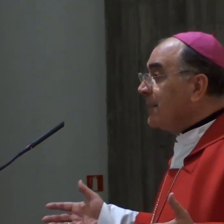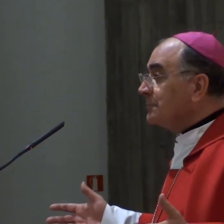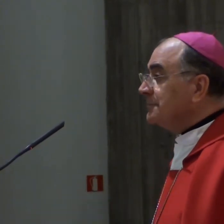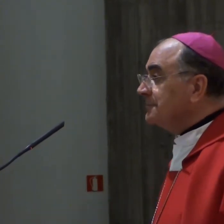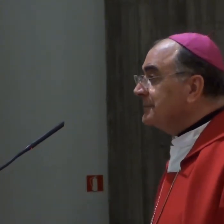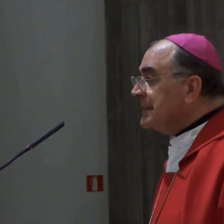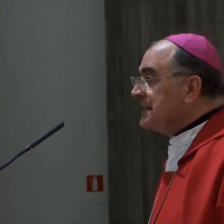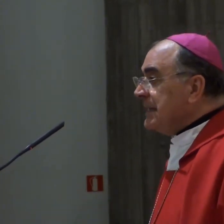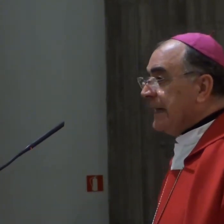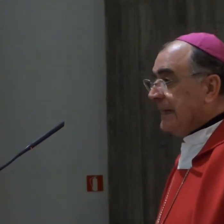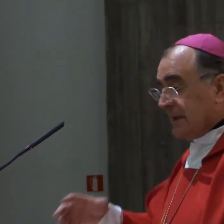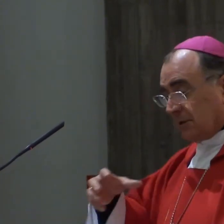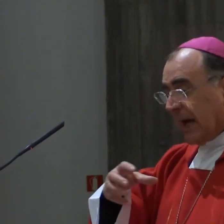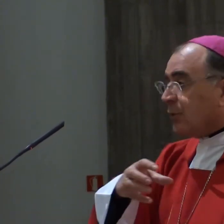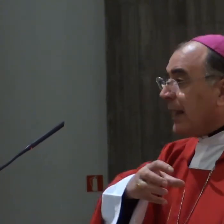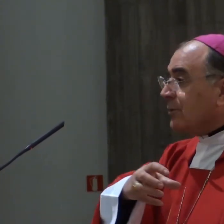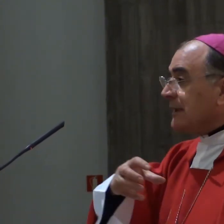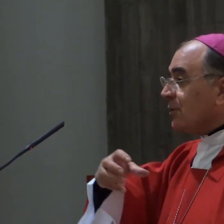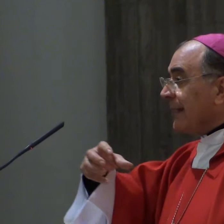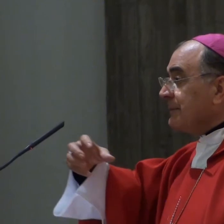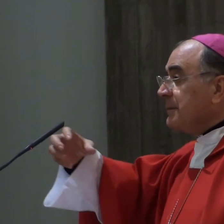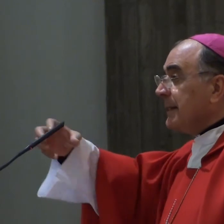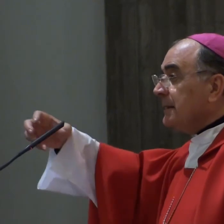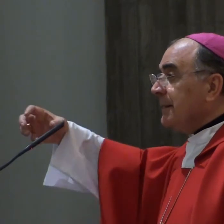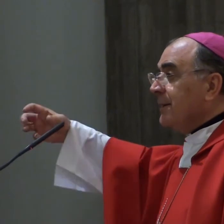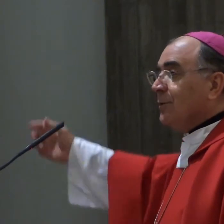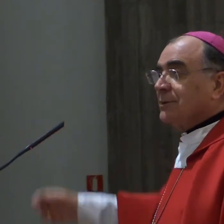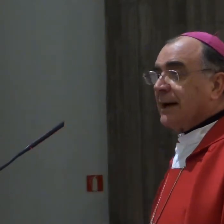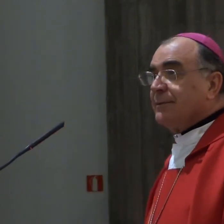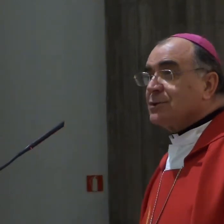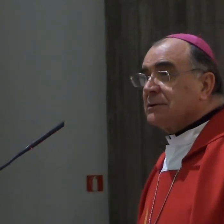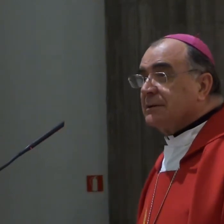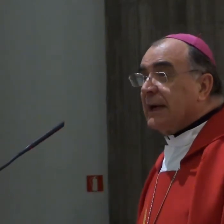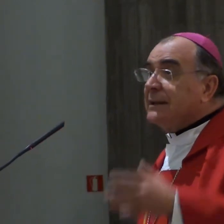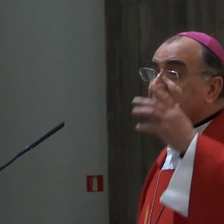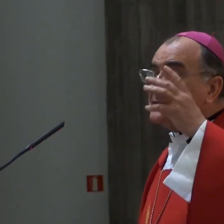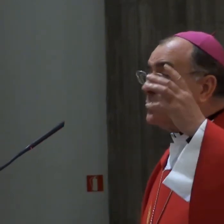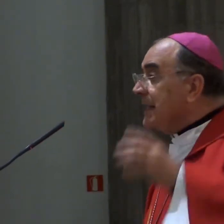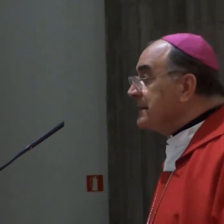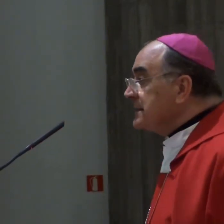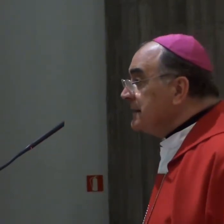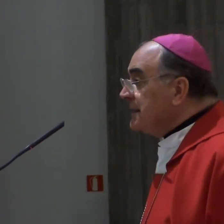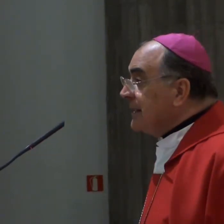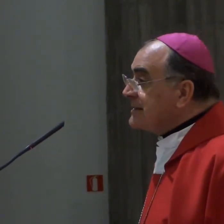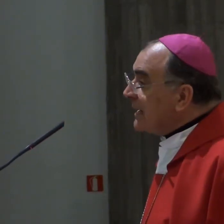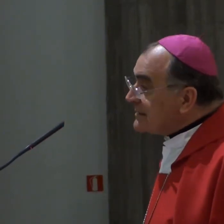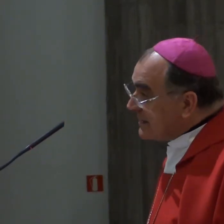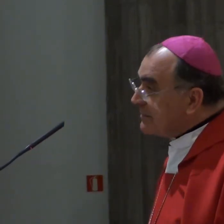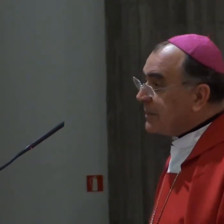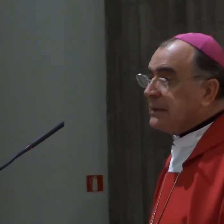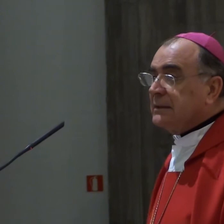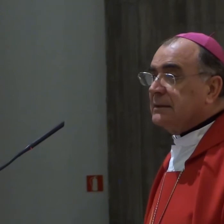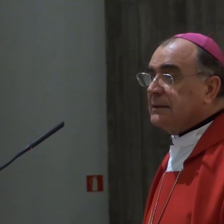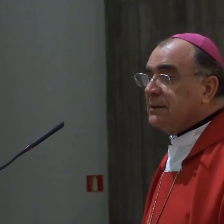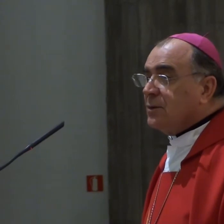les había encargado y a lo largo de toda la Biblia encontraremos grandes ciudades que